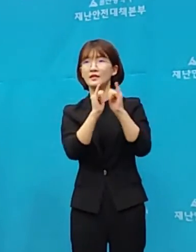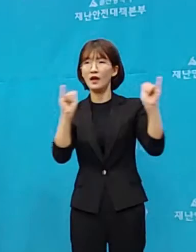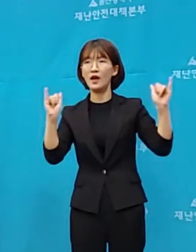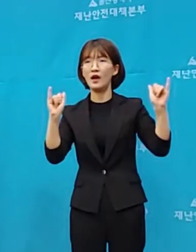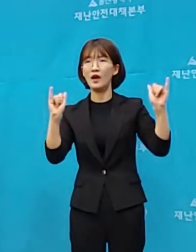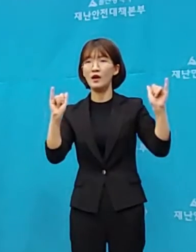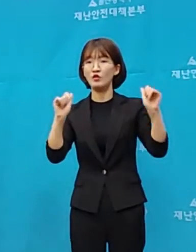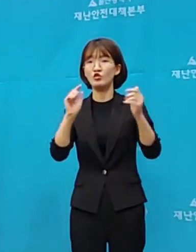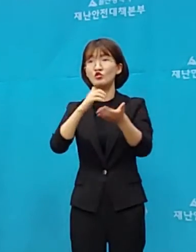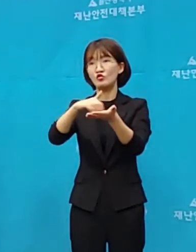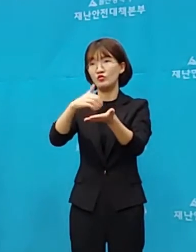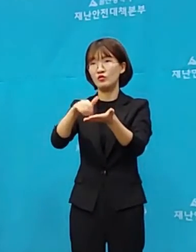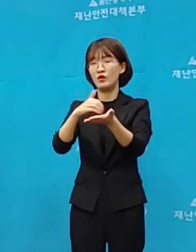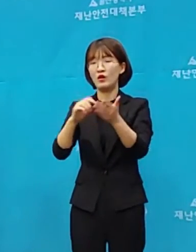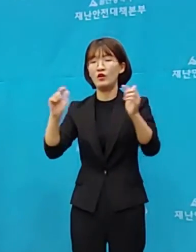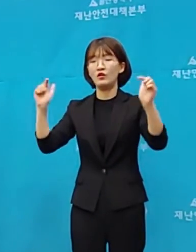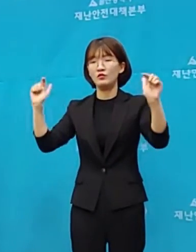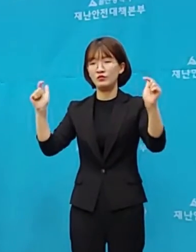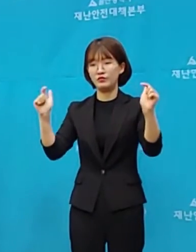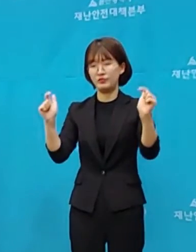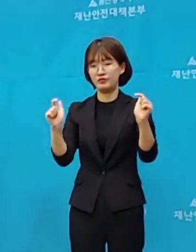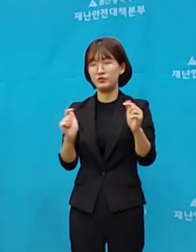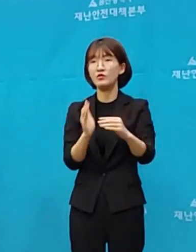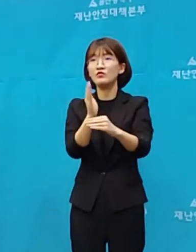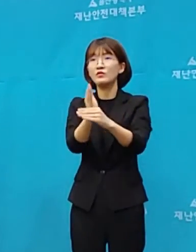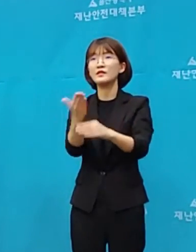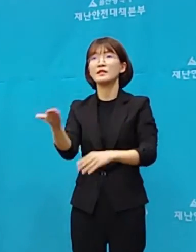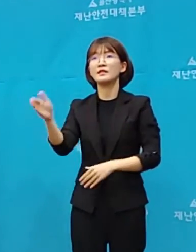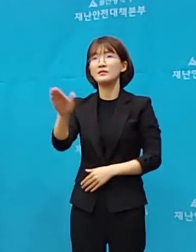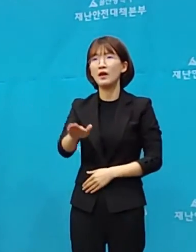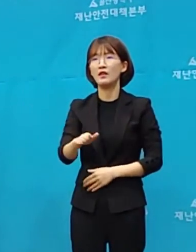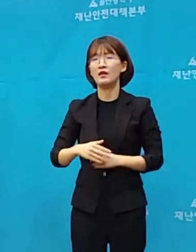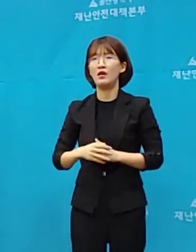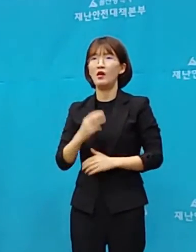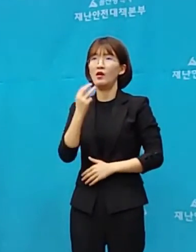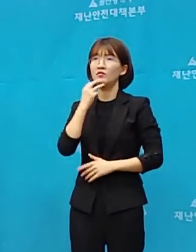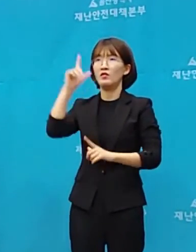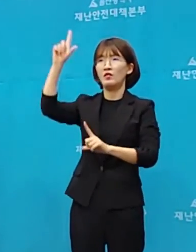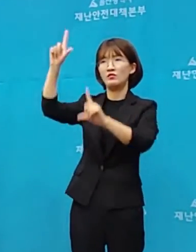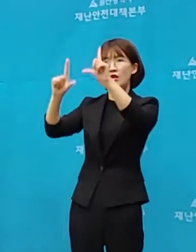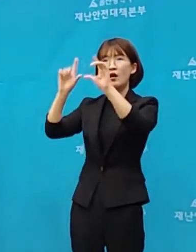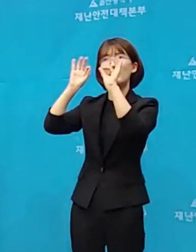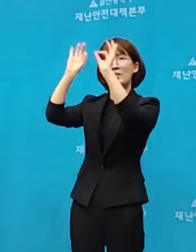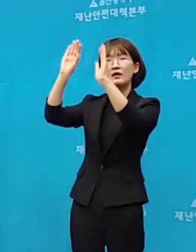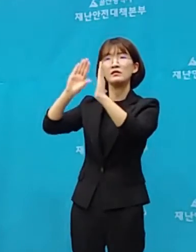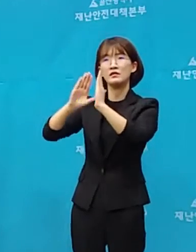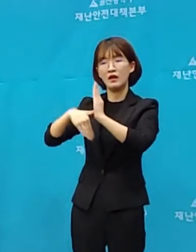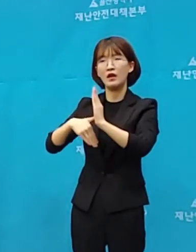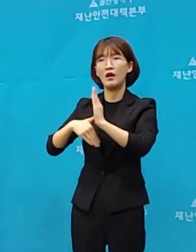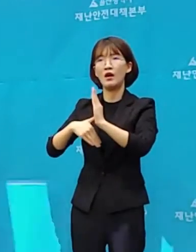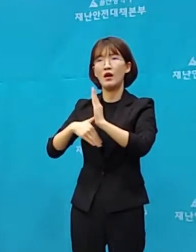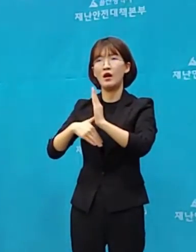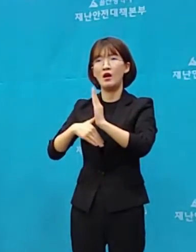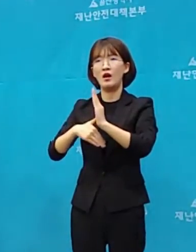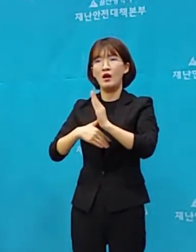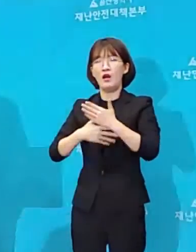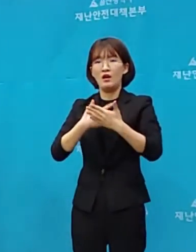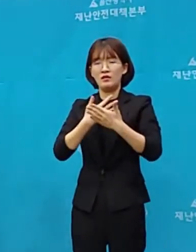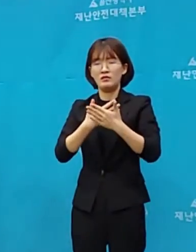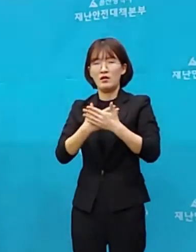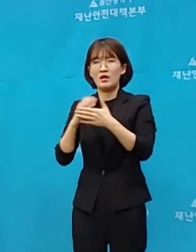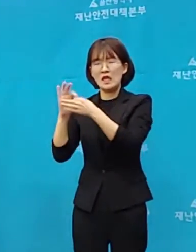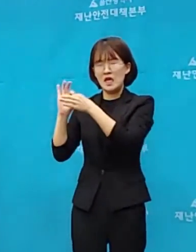그나마 소강상태를 보이고는 있지만 수도권의 이 같은 상황을 볼 때 한치의